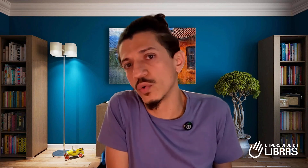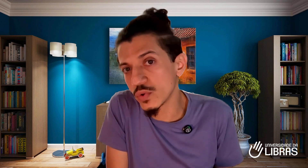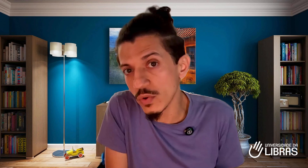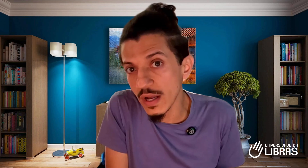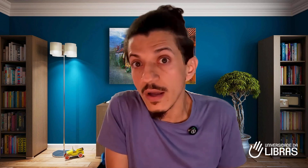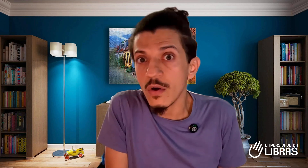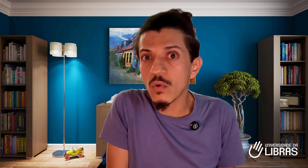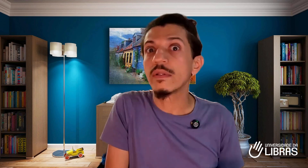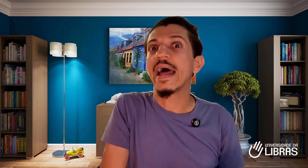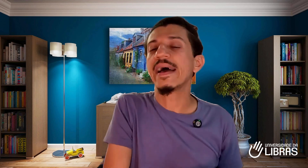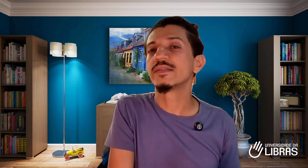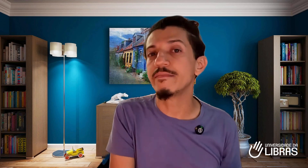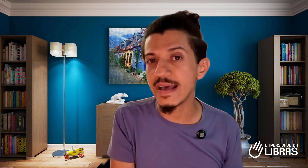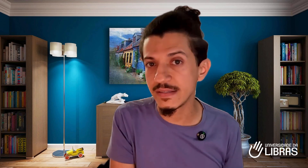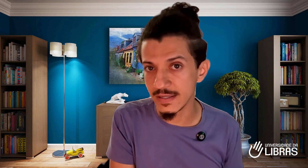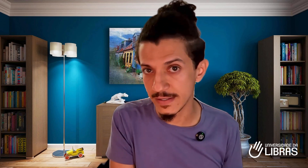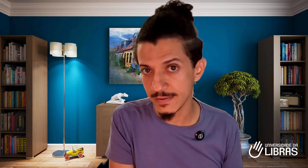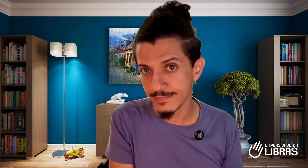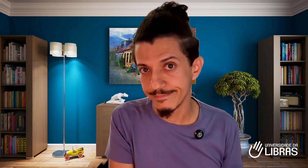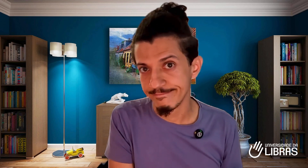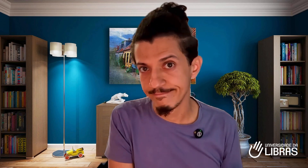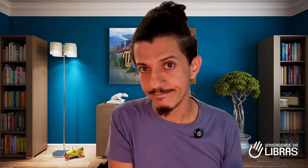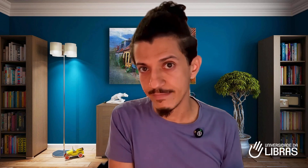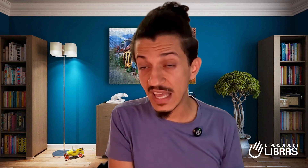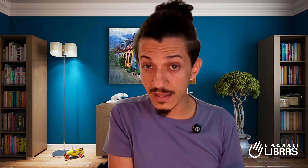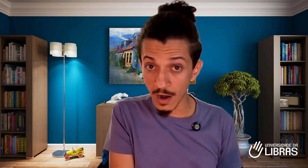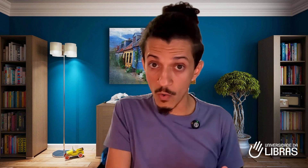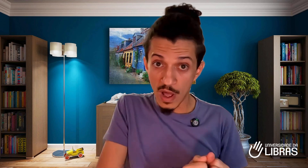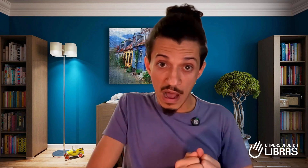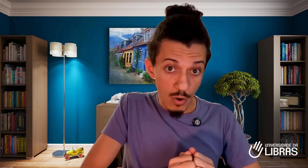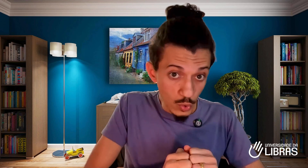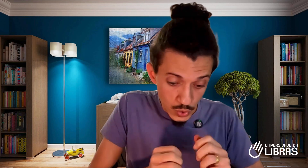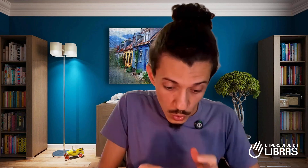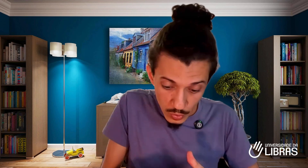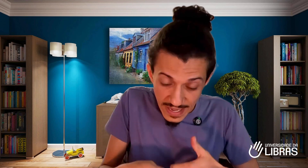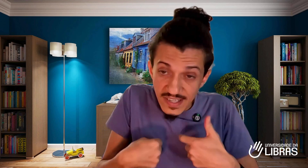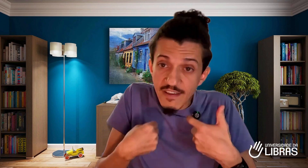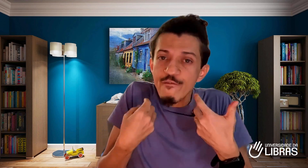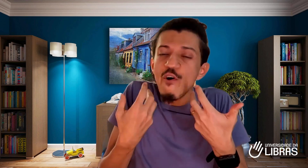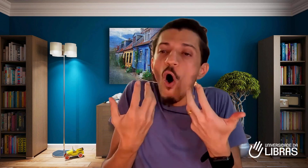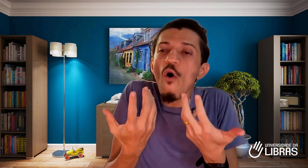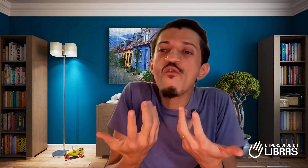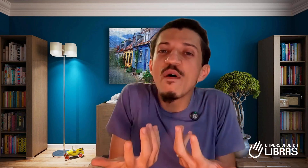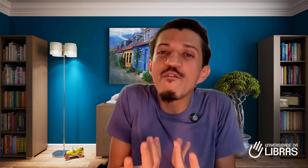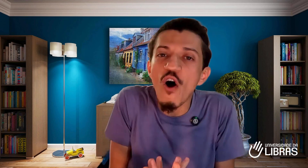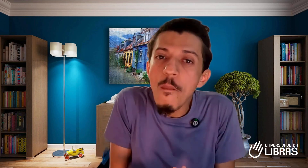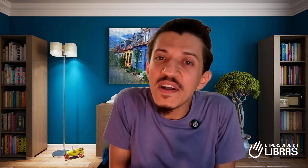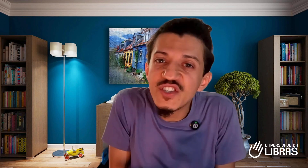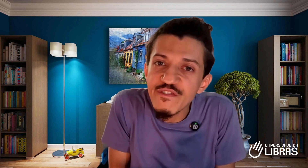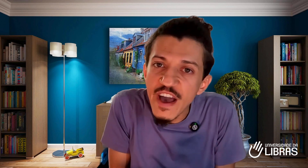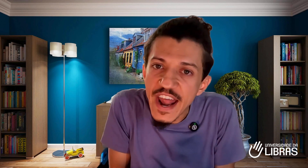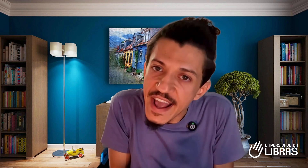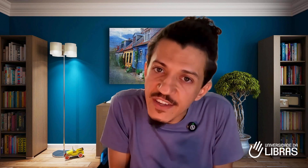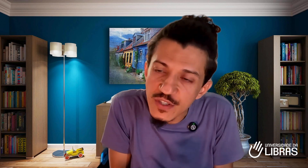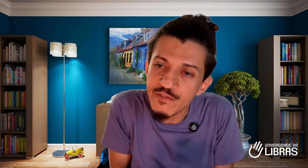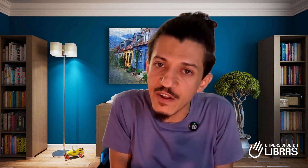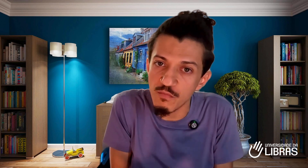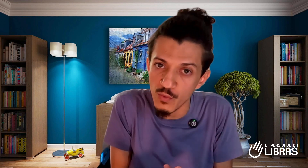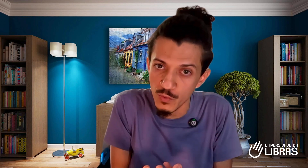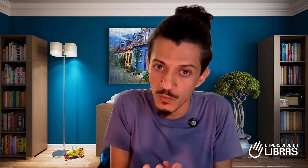surda com 10 meses. Então, o surdo desenvolve uma forma diferente de ver o mundo.